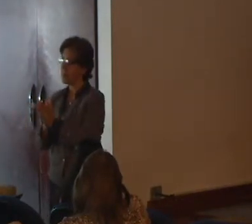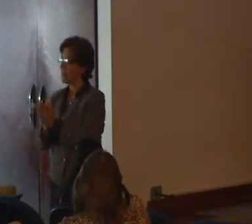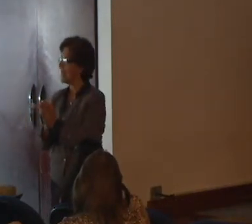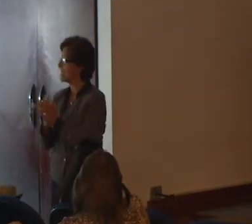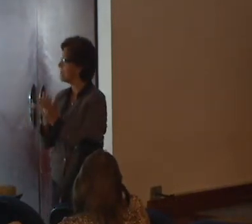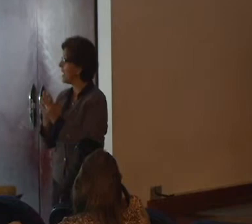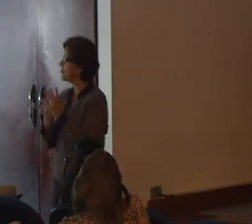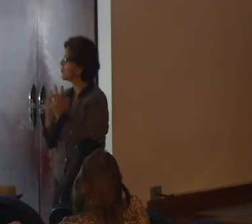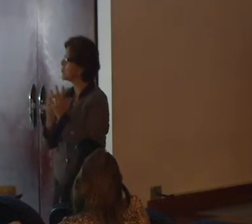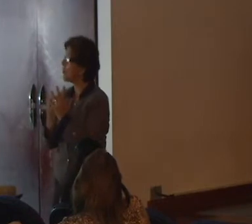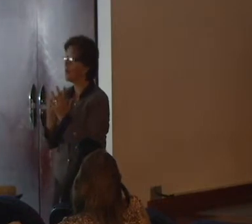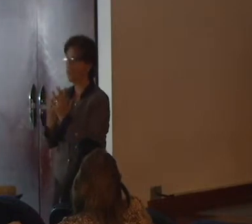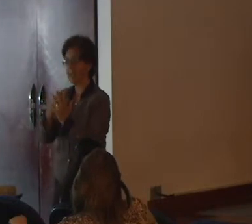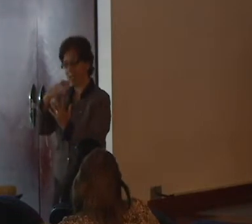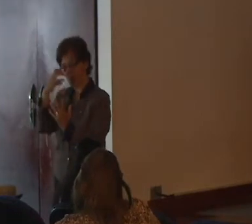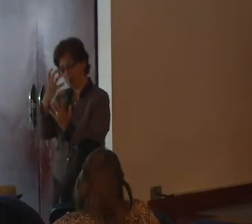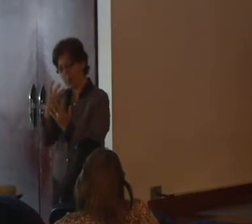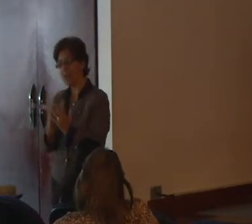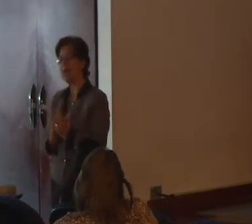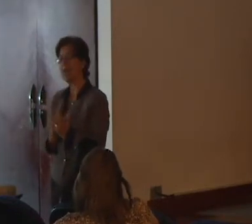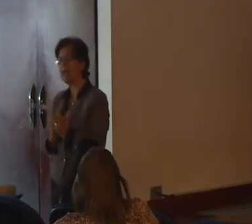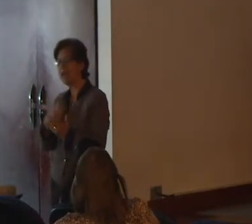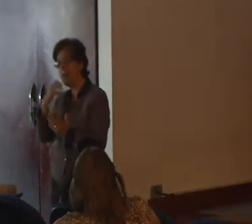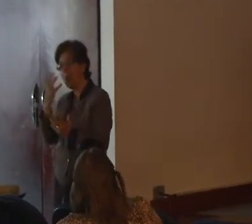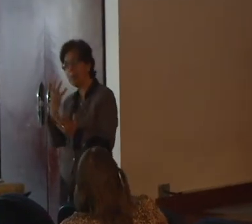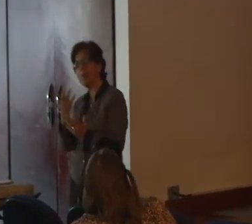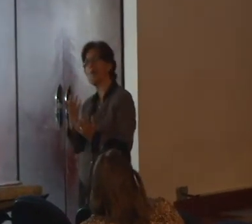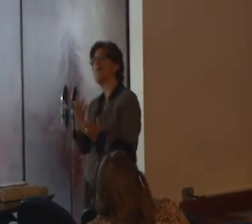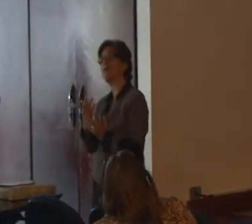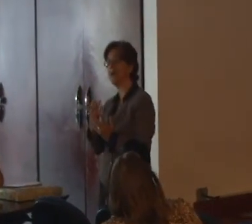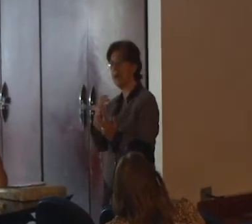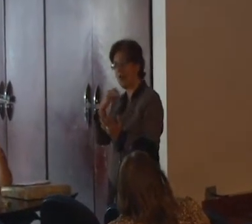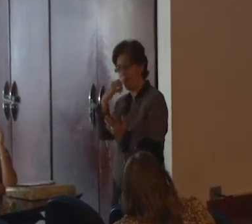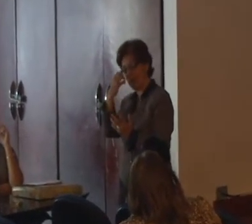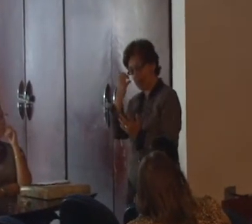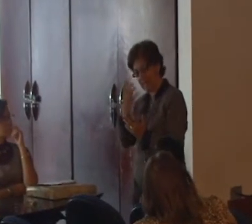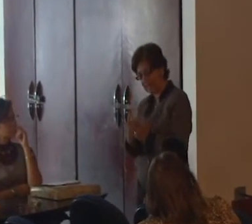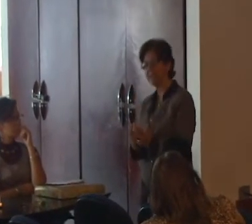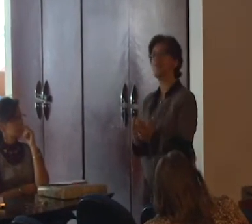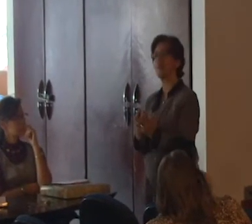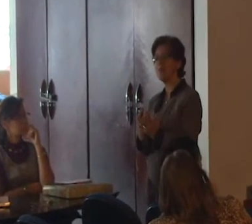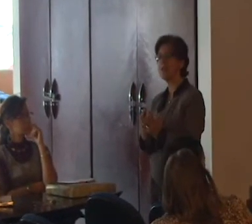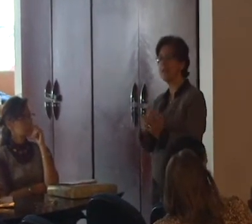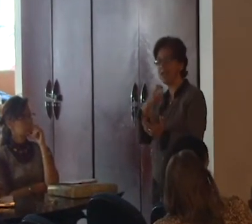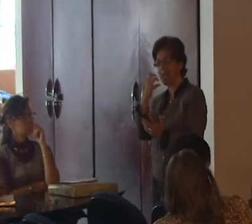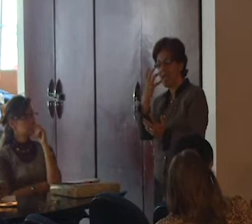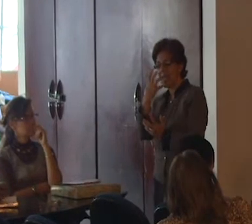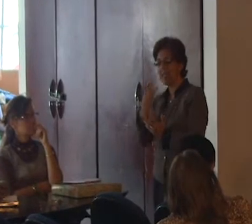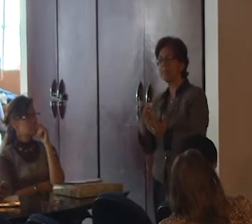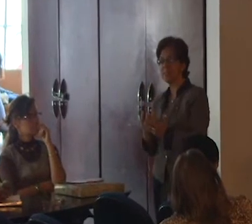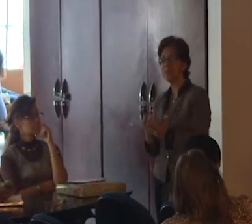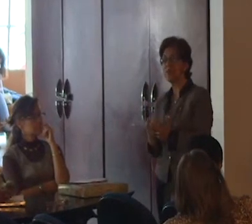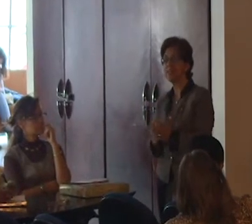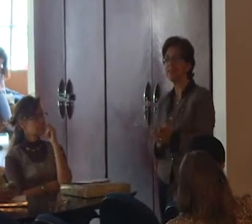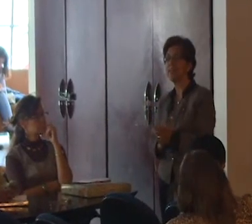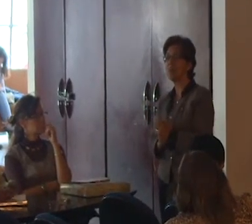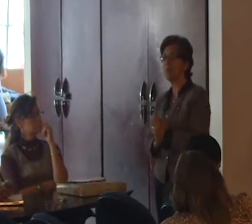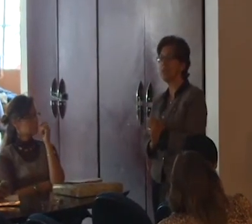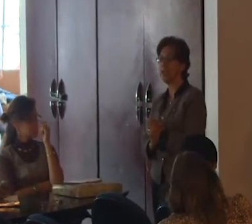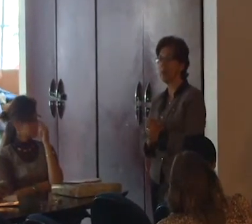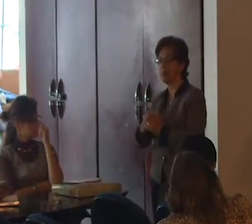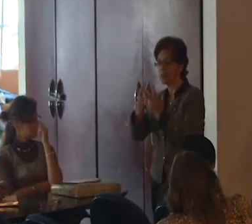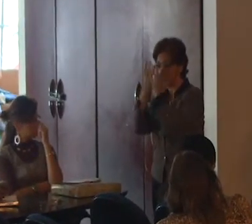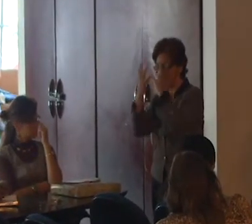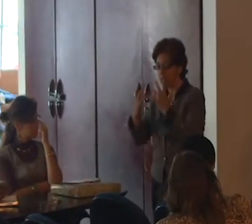tema. Cómo las manos comunican, cómo el cuerpo comunica, cómo el gesto comunica,